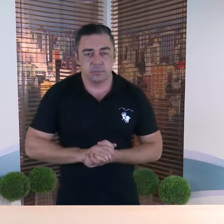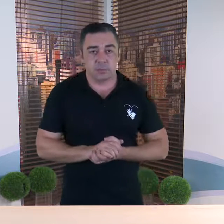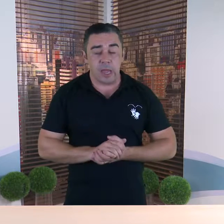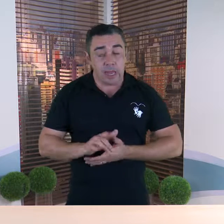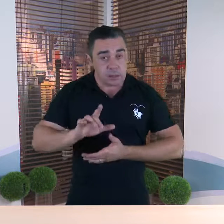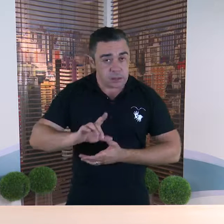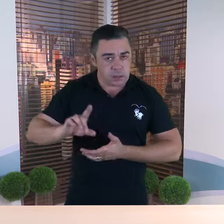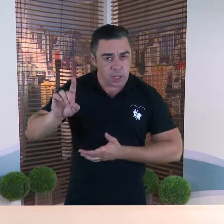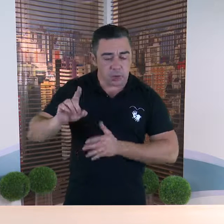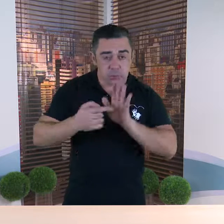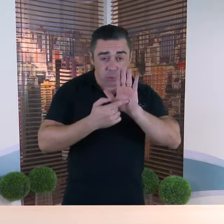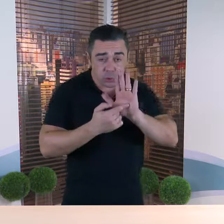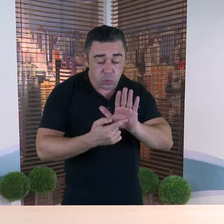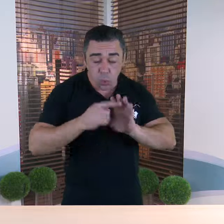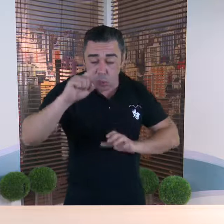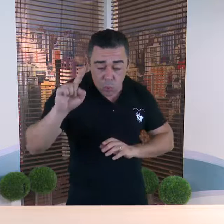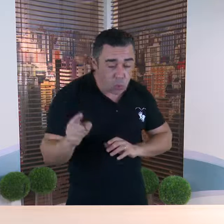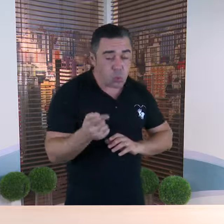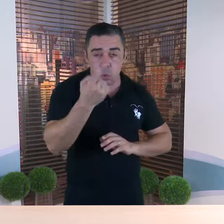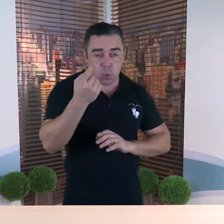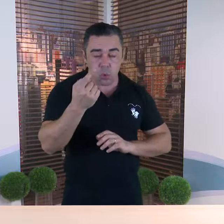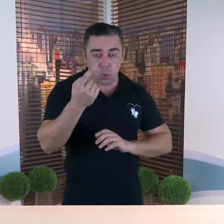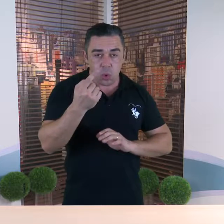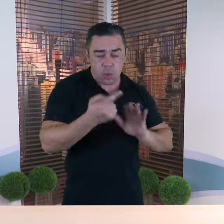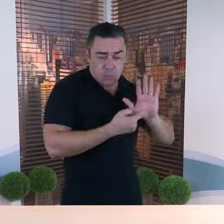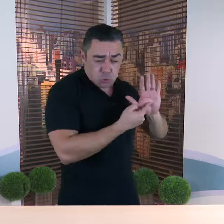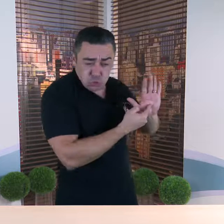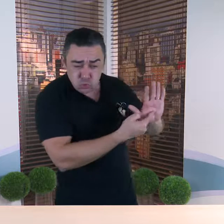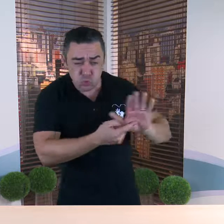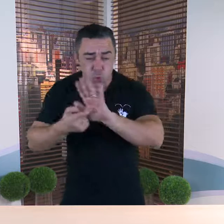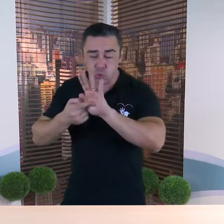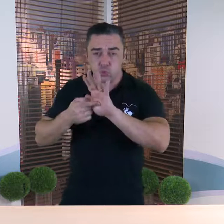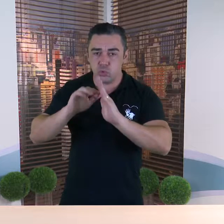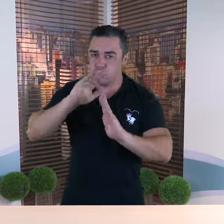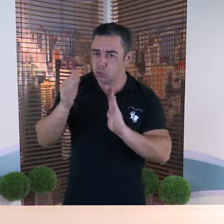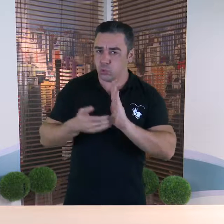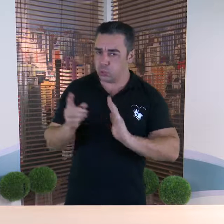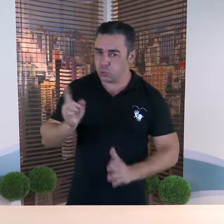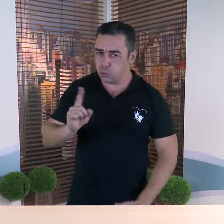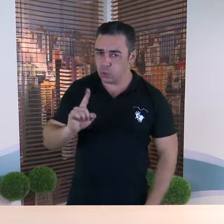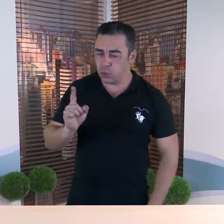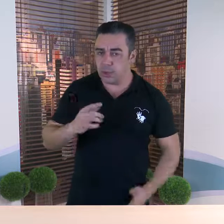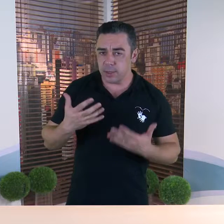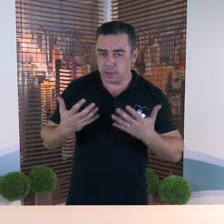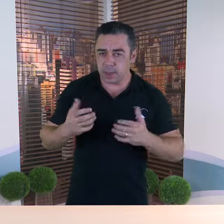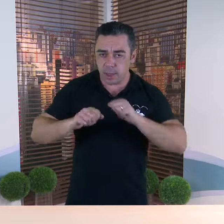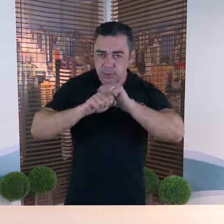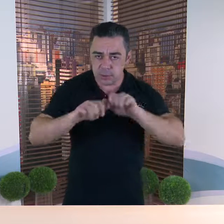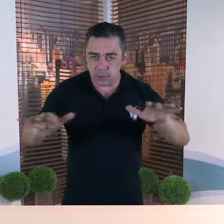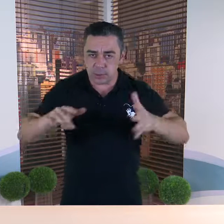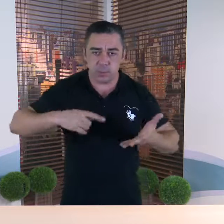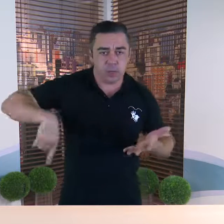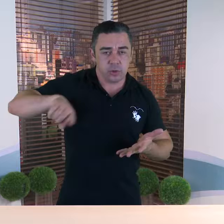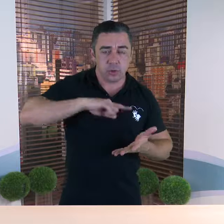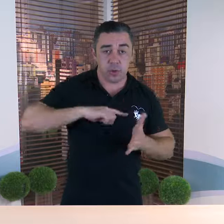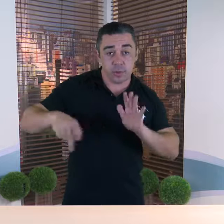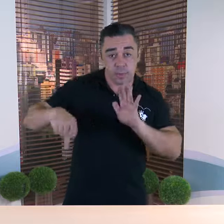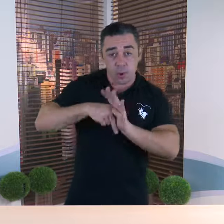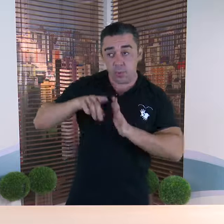Deus não revelou de uma só vez todas as verdades que nos queria transmitir a respeito